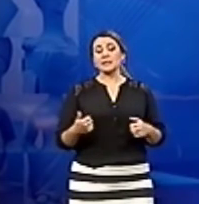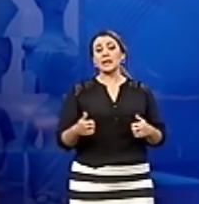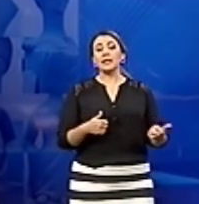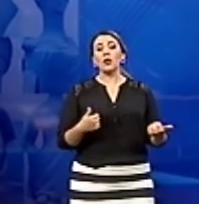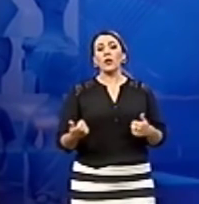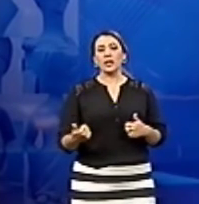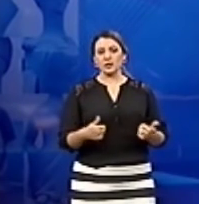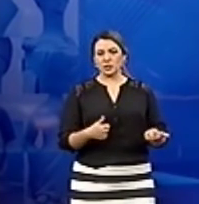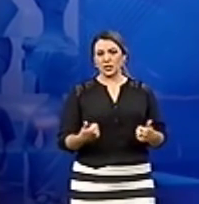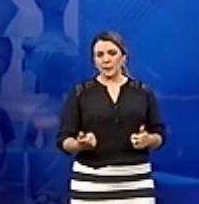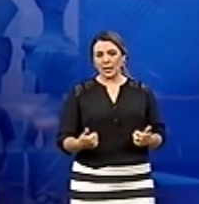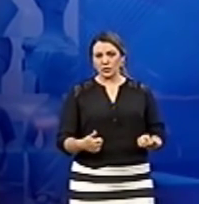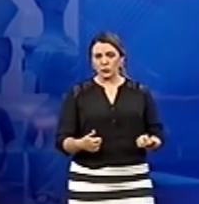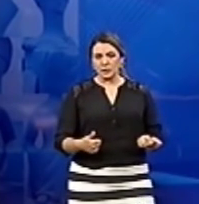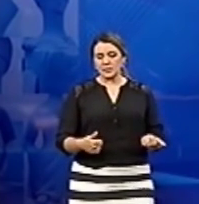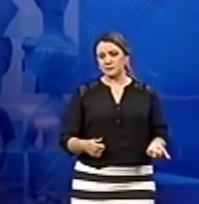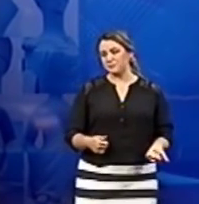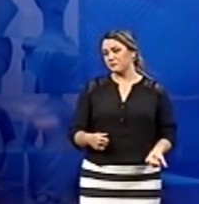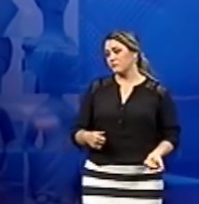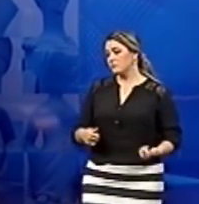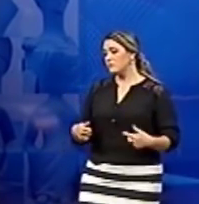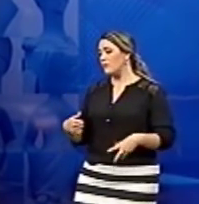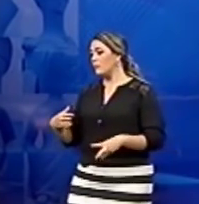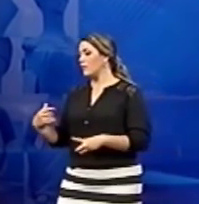para essas categorias de trabalhadores.